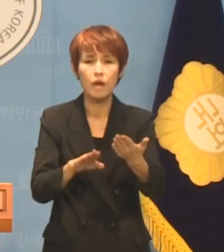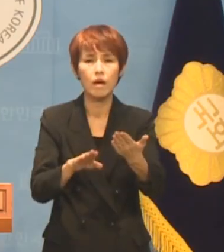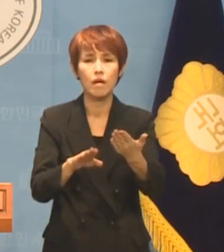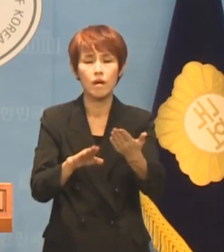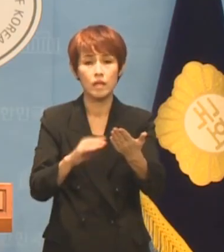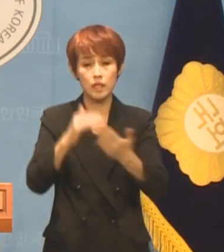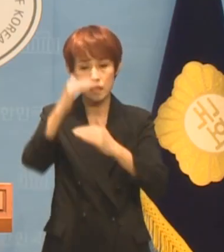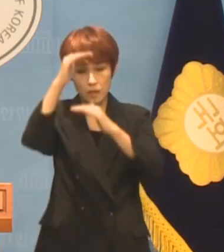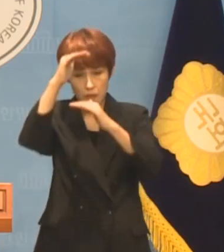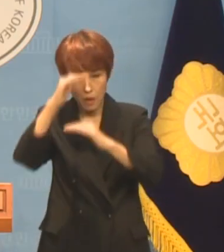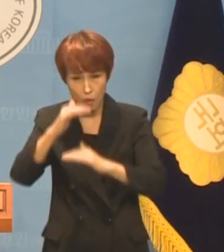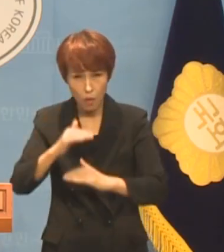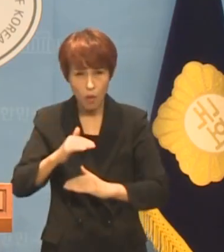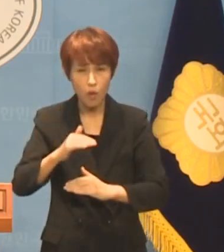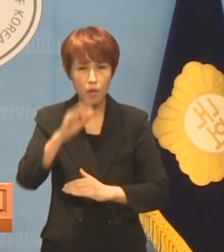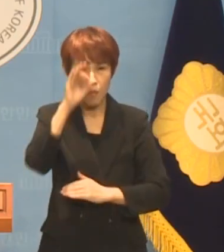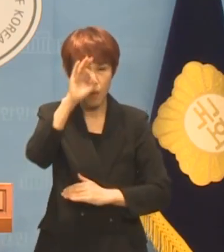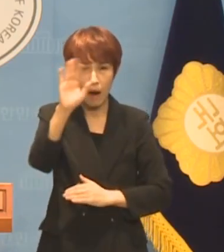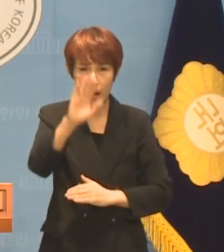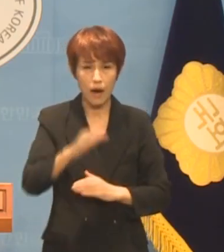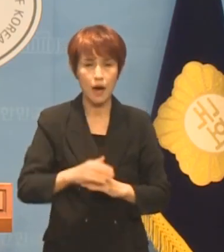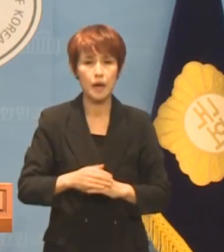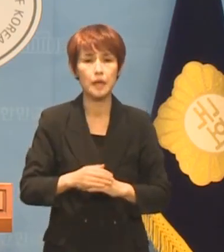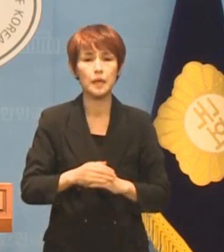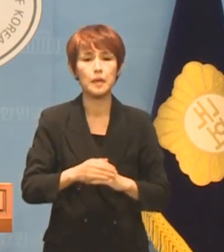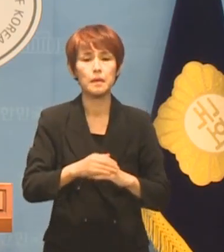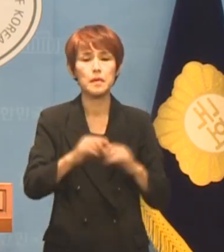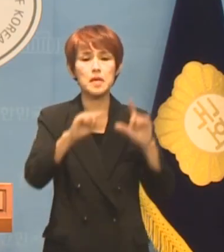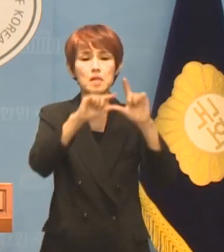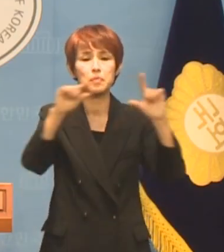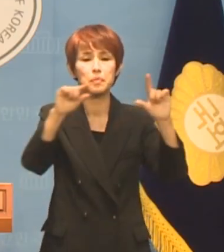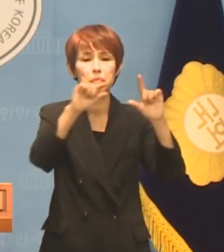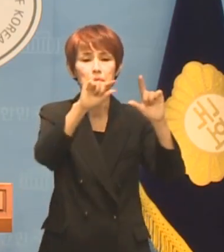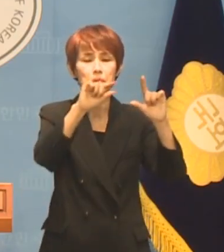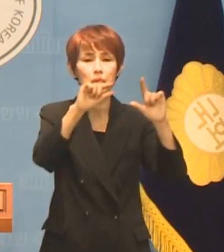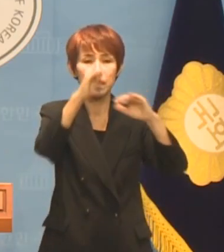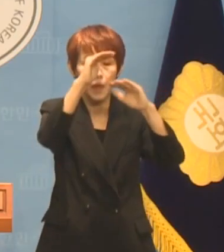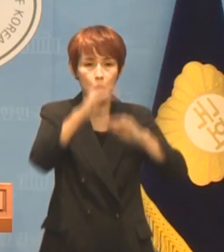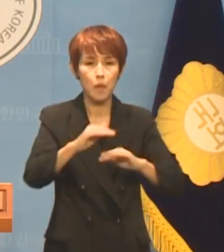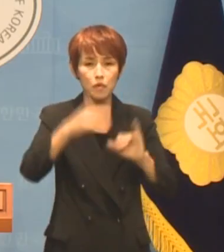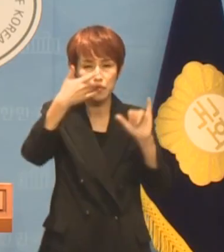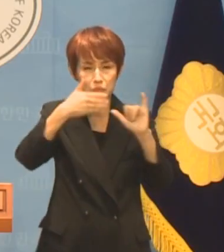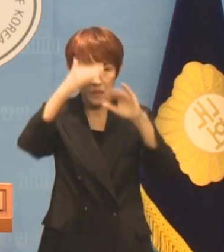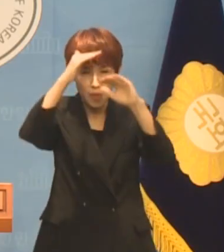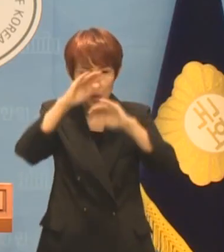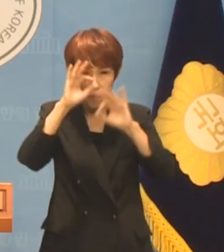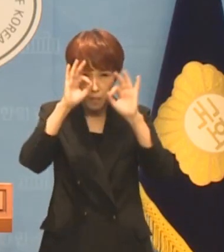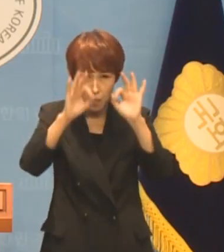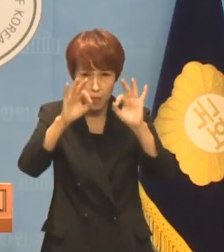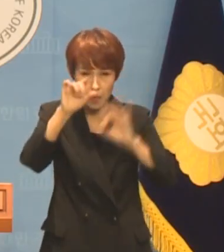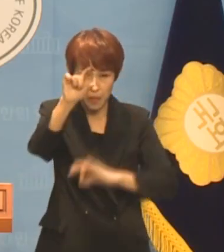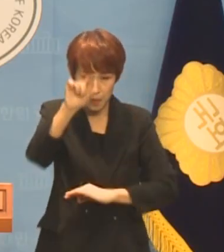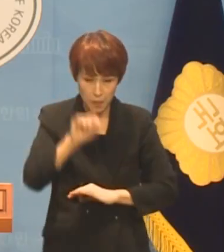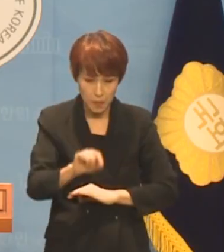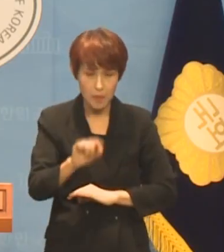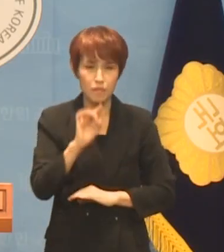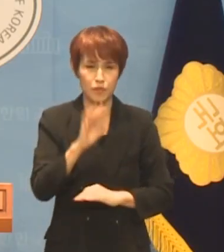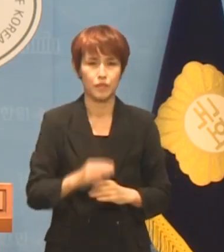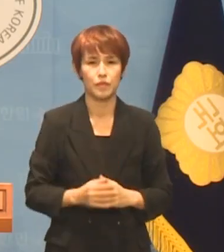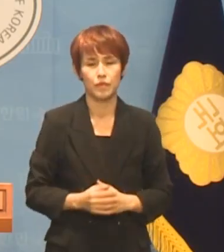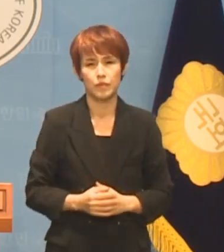해당 대담 전체를 보지 않고 일부 극우 유튜브와 극우 커뮤니티를 보고 복사 붙여넣기 하는